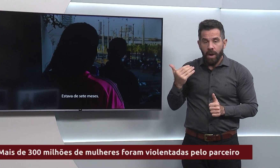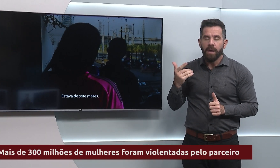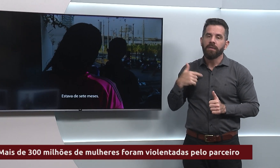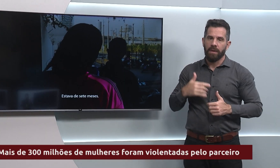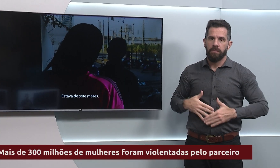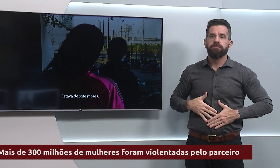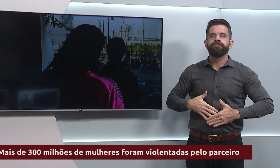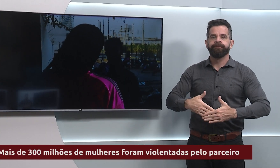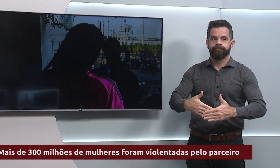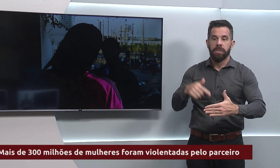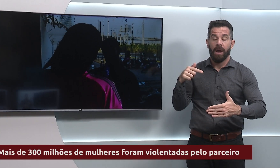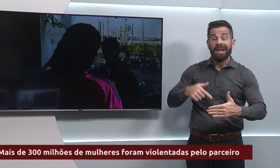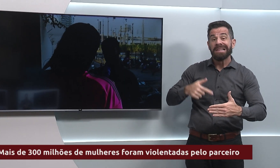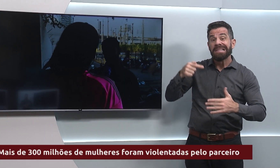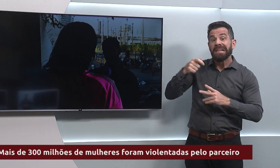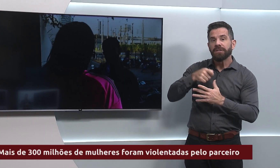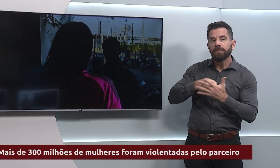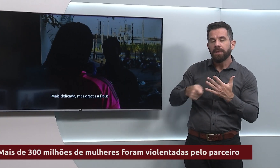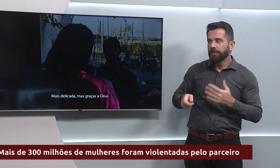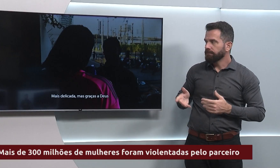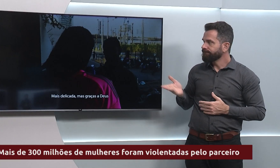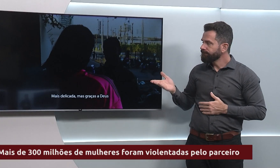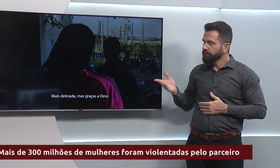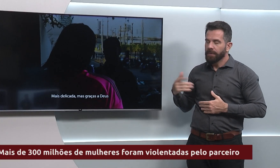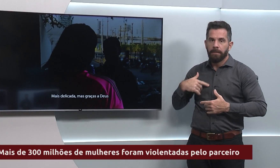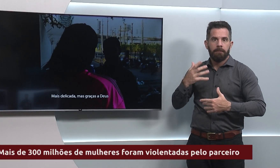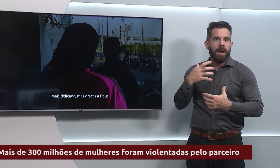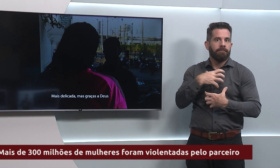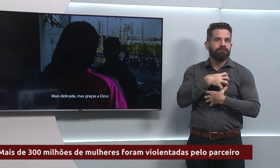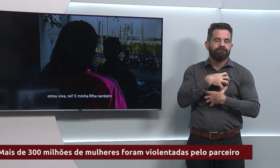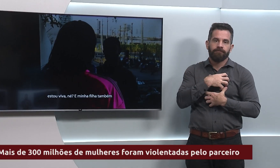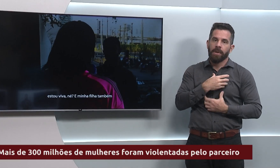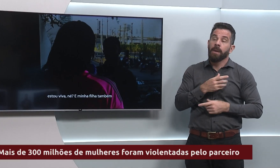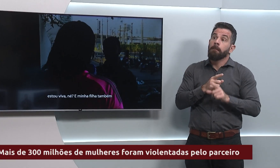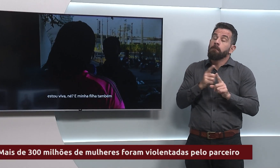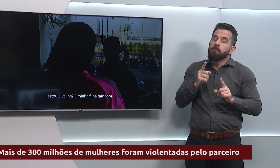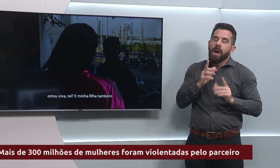meses. Foi uma situação mais delicada ainda. Mais delicada, mas graças a Deus. Estou